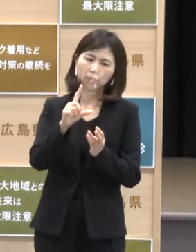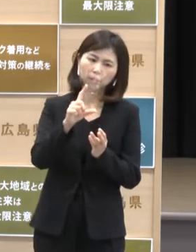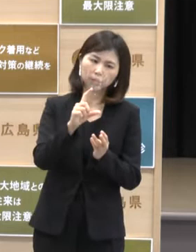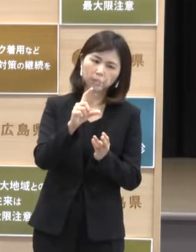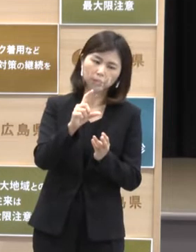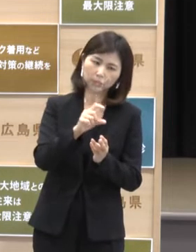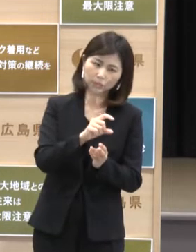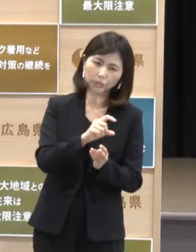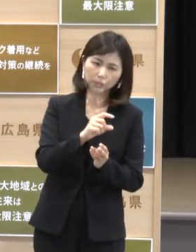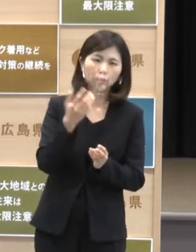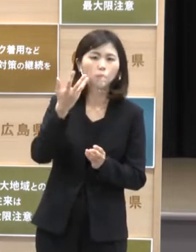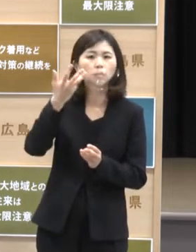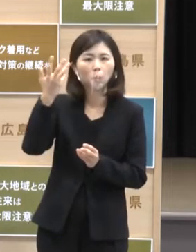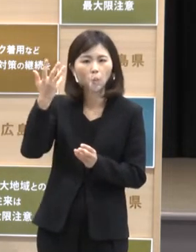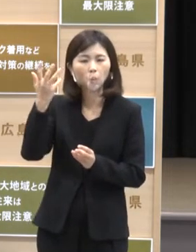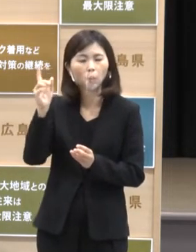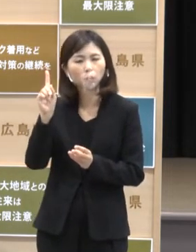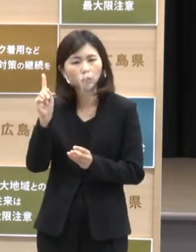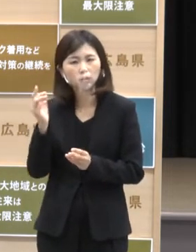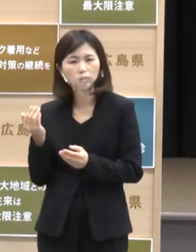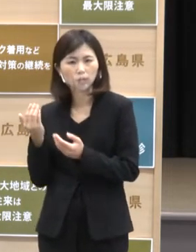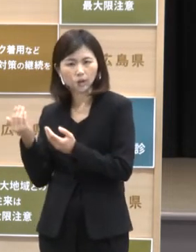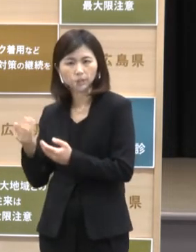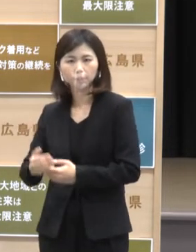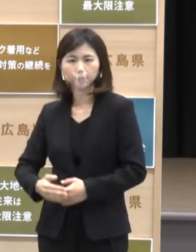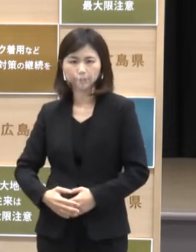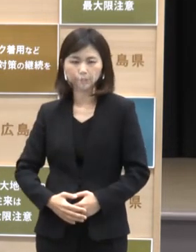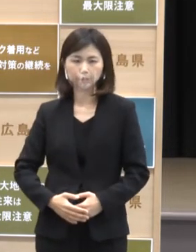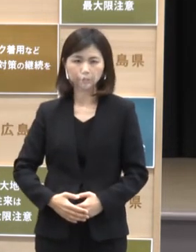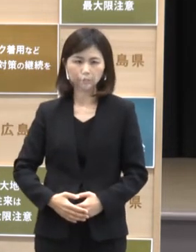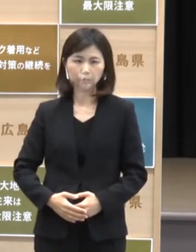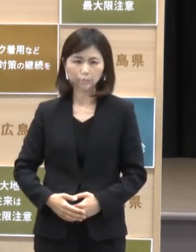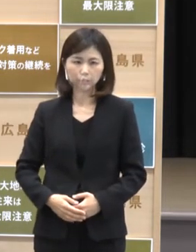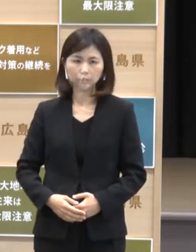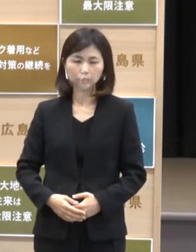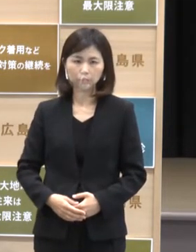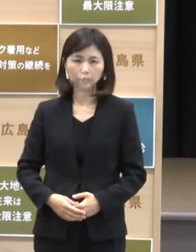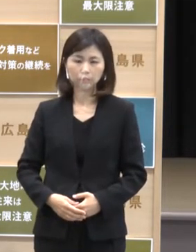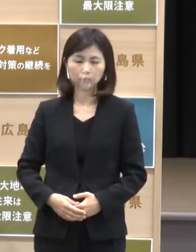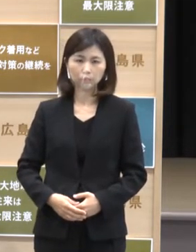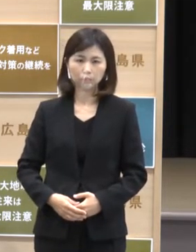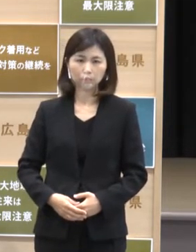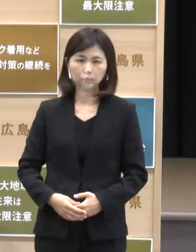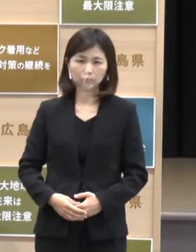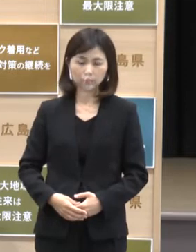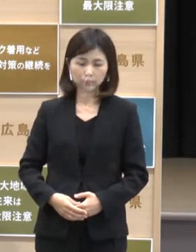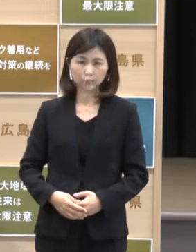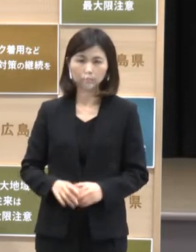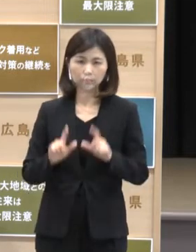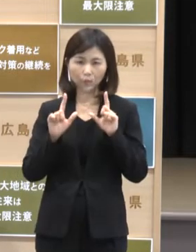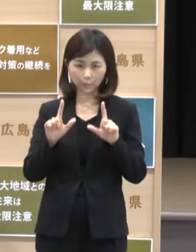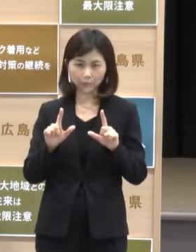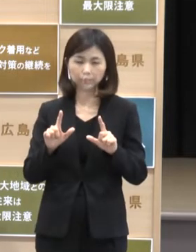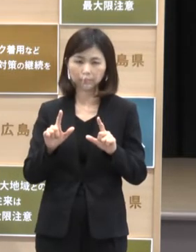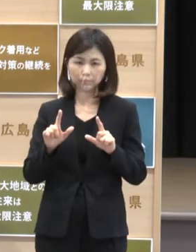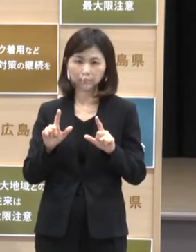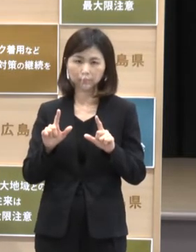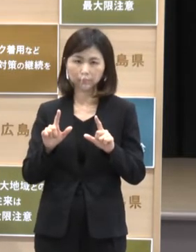まあ、いつもお伺いしていることなんですけども、改めてお願いします。 そうですね、まあ、今はですね、